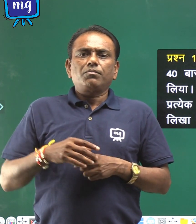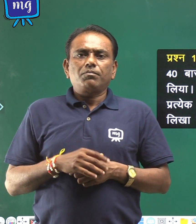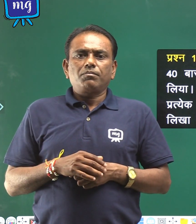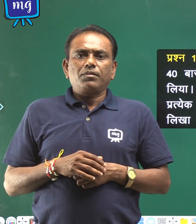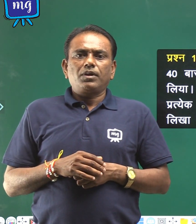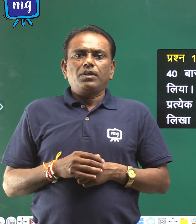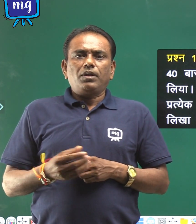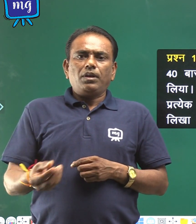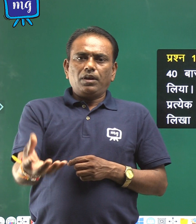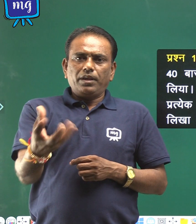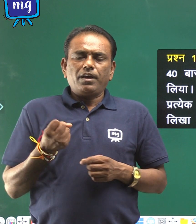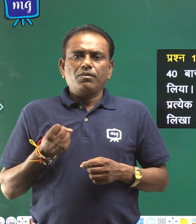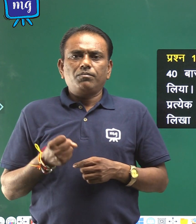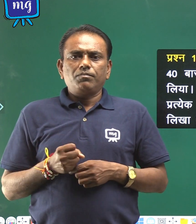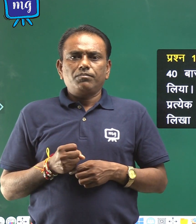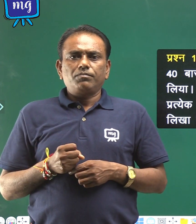लिया